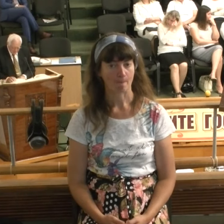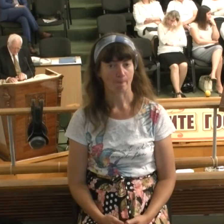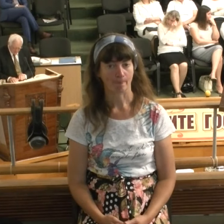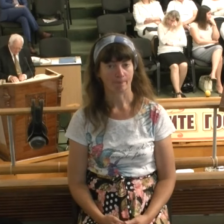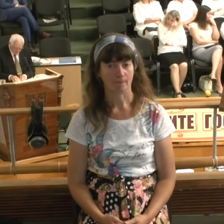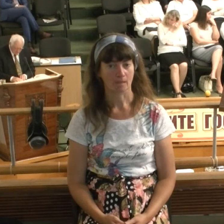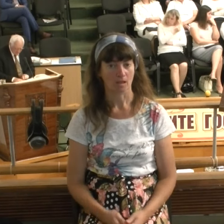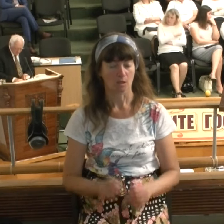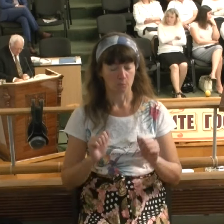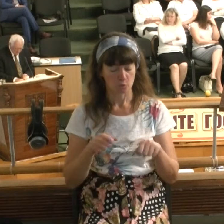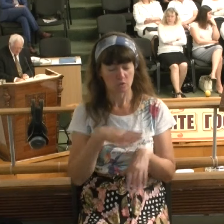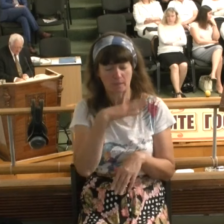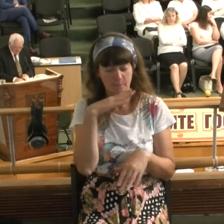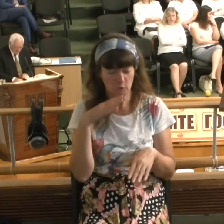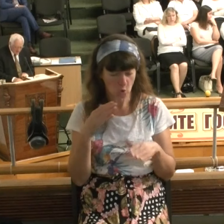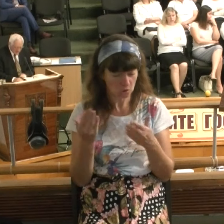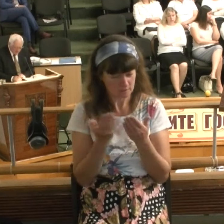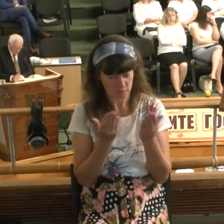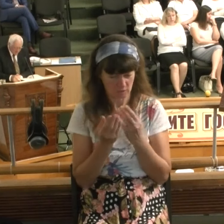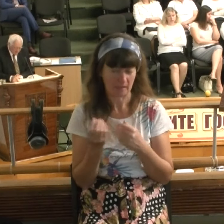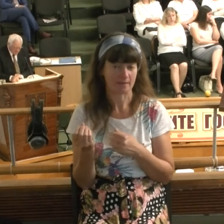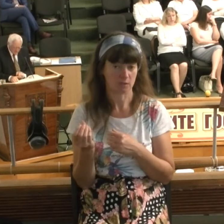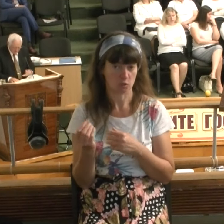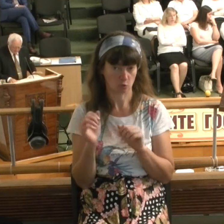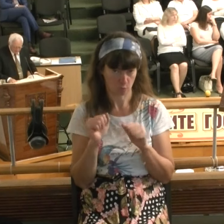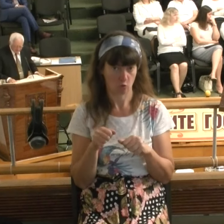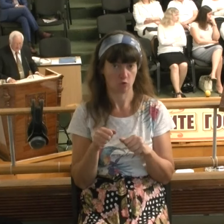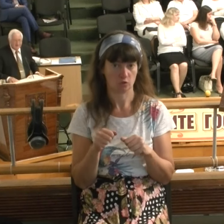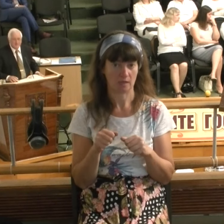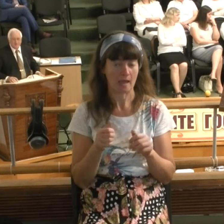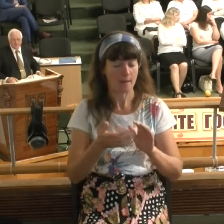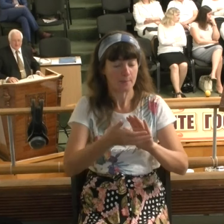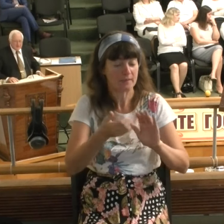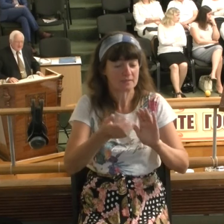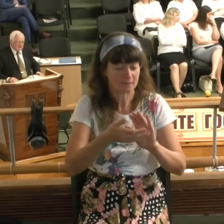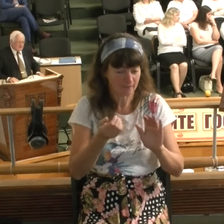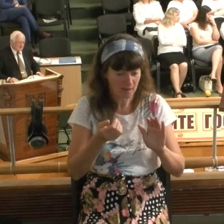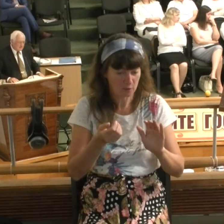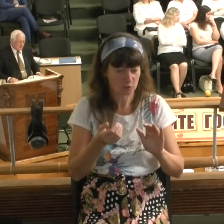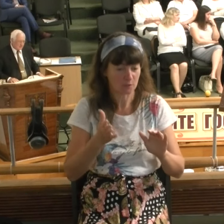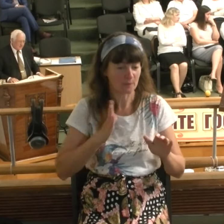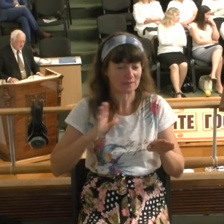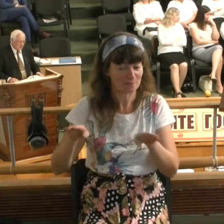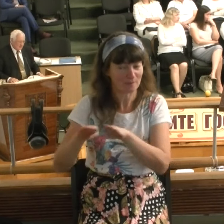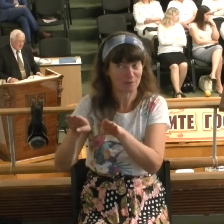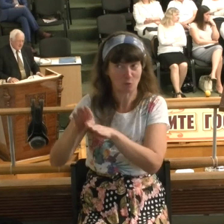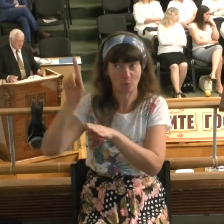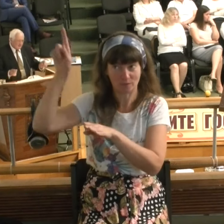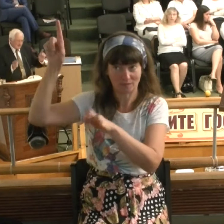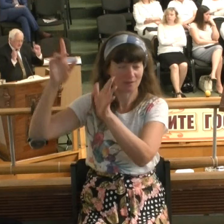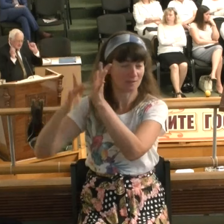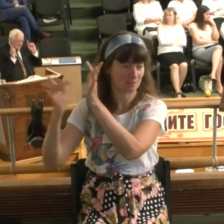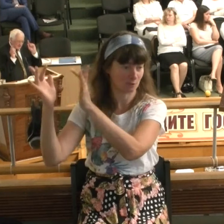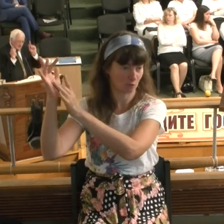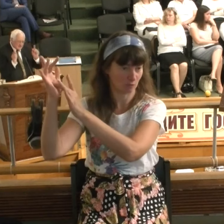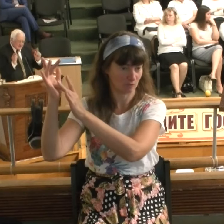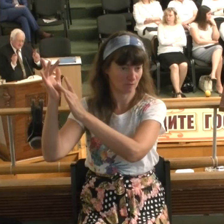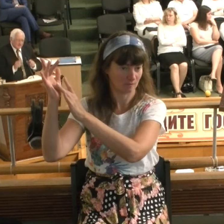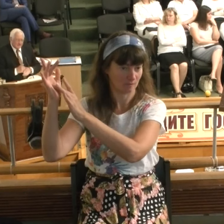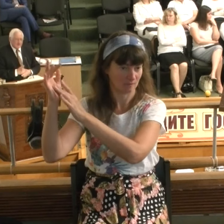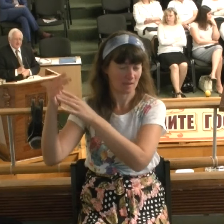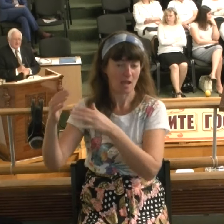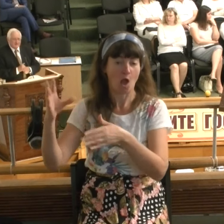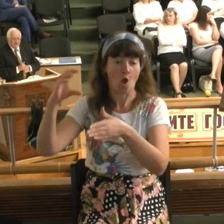очень много еще прочитать мест Писания, призывающих нас подражать Иисусу Христу. У вас должны быть те